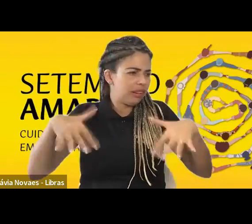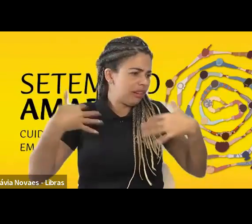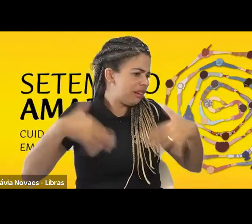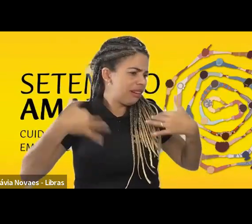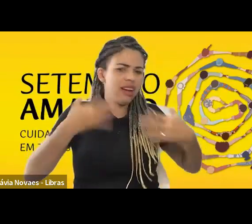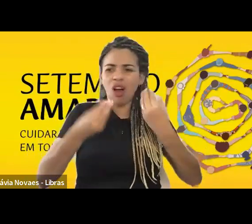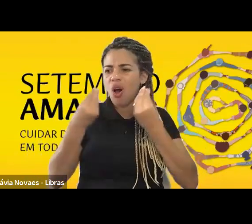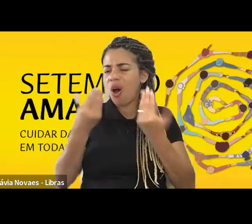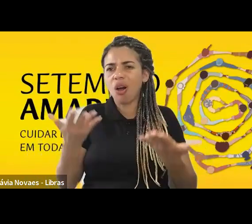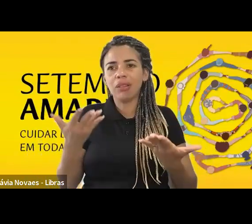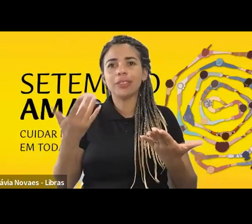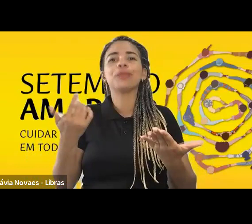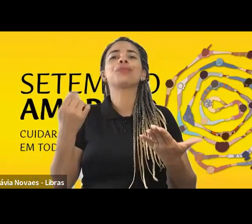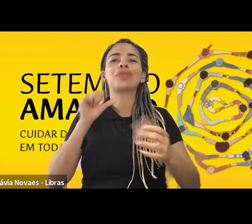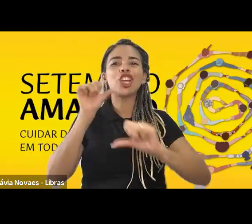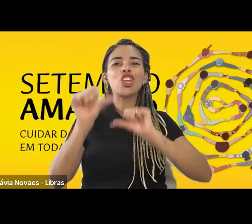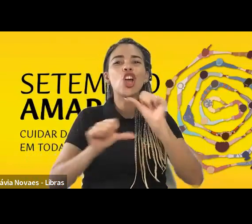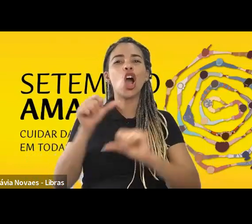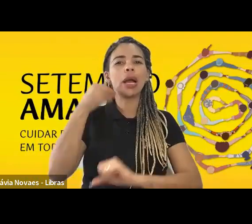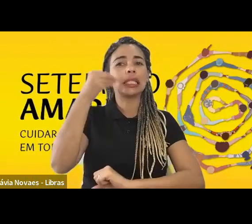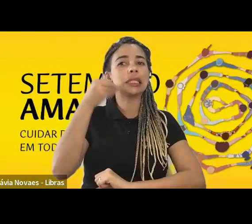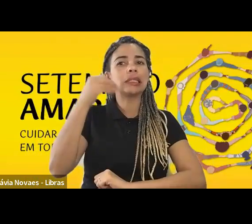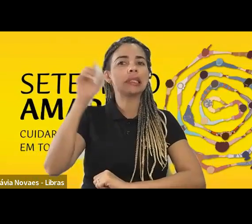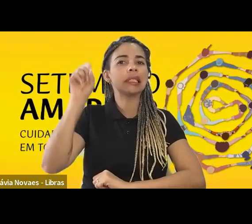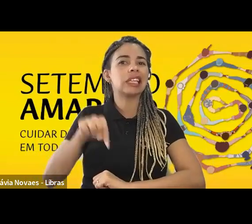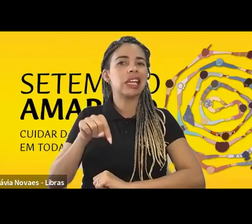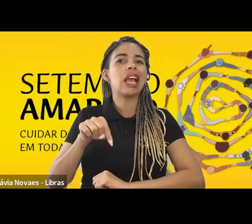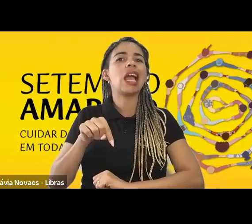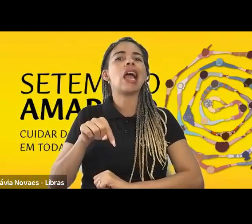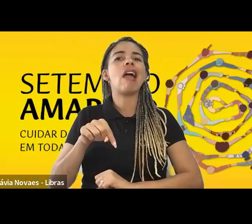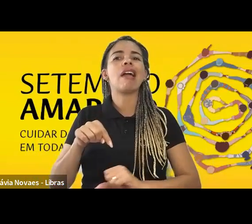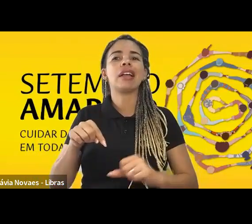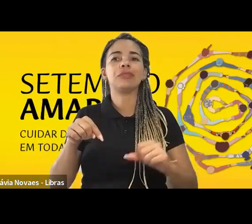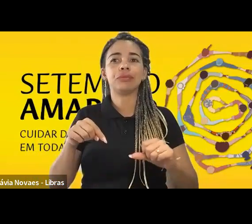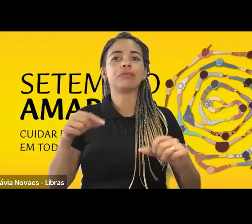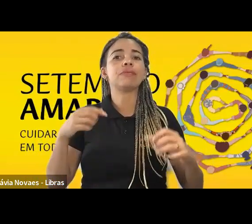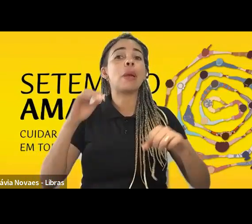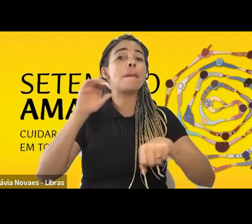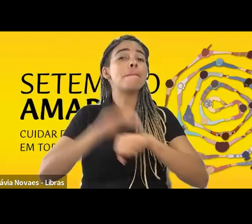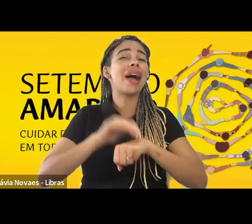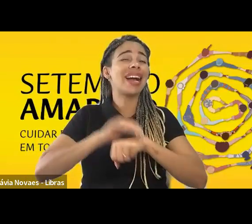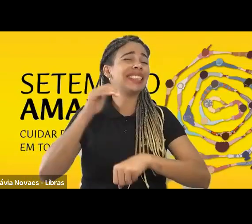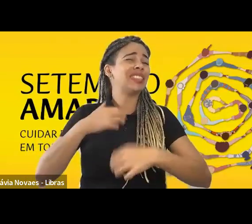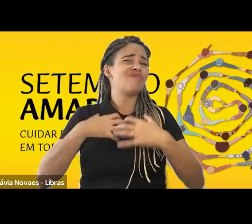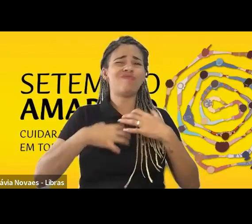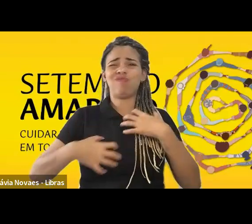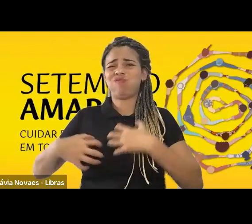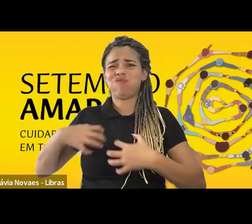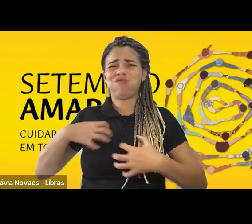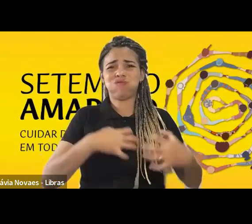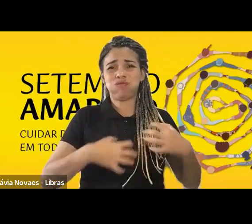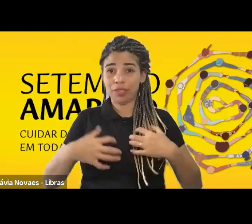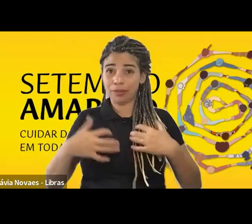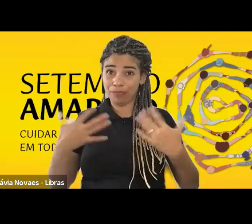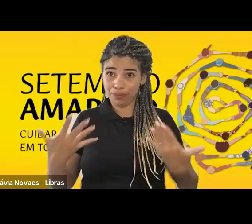por transformar essa experiência numa experiência ainda mais angustiante, ainda mais sofrida. E para ser